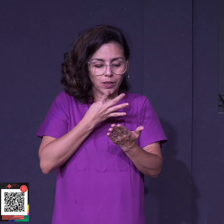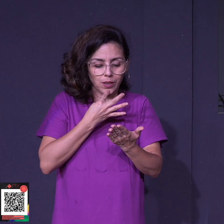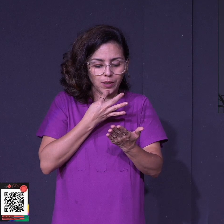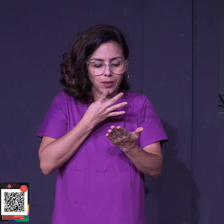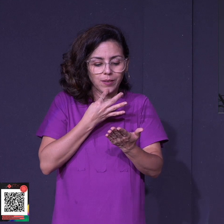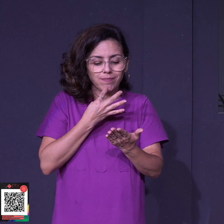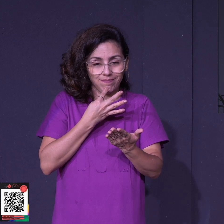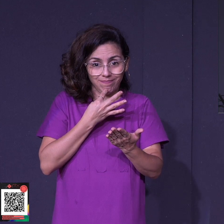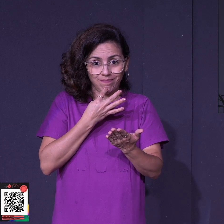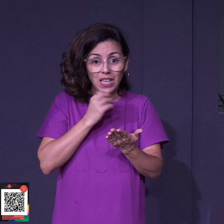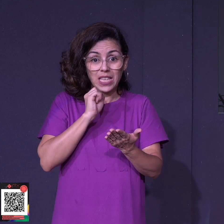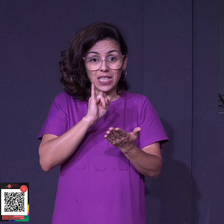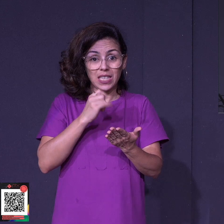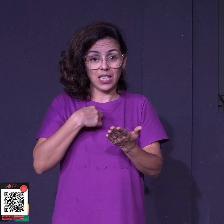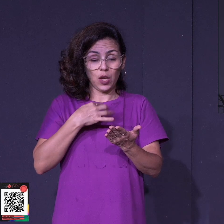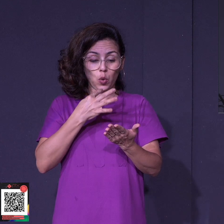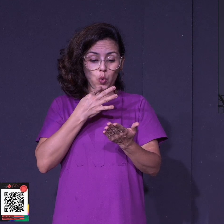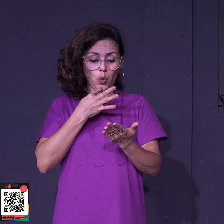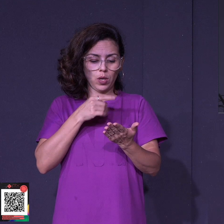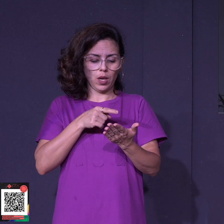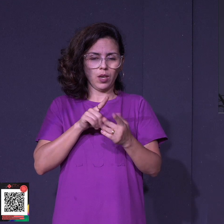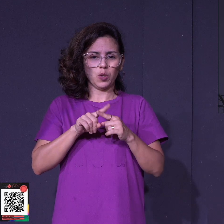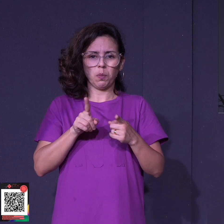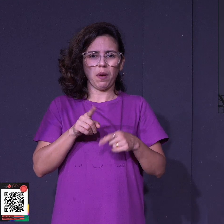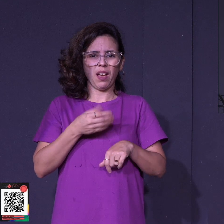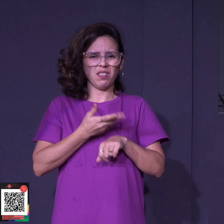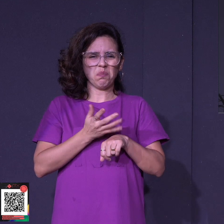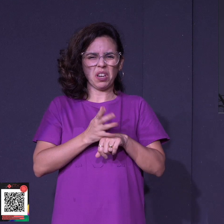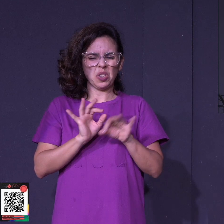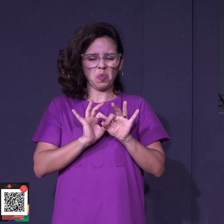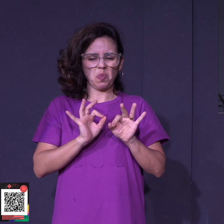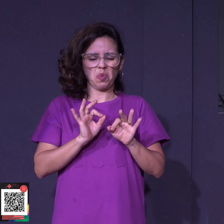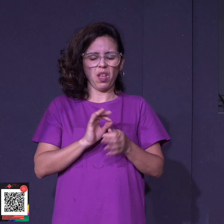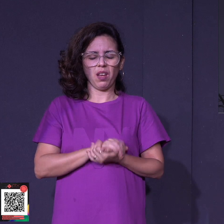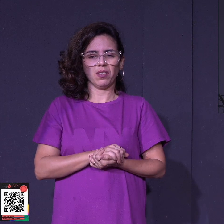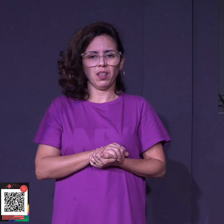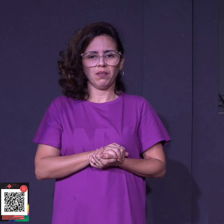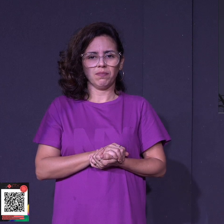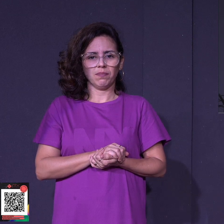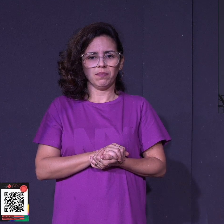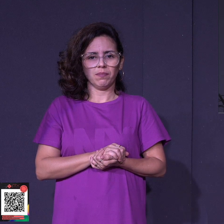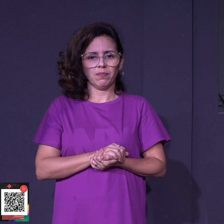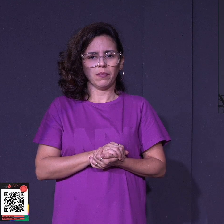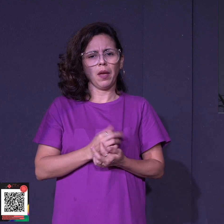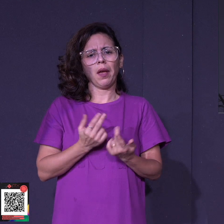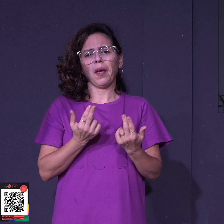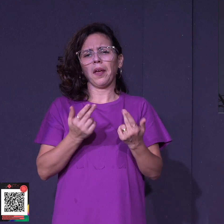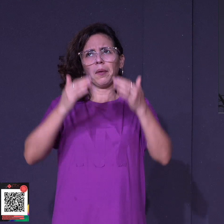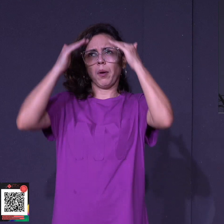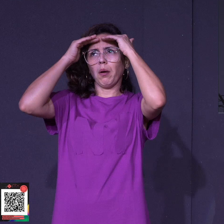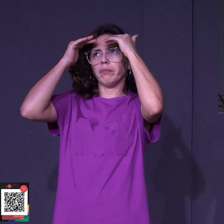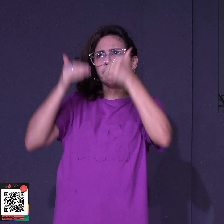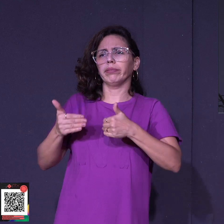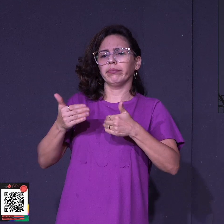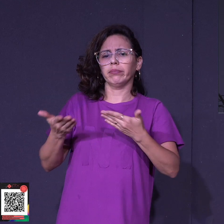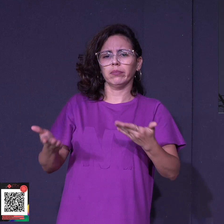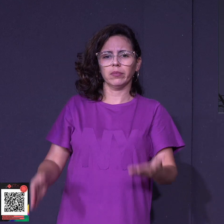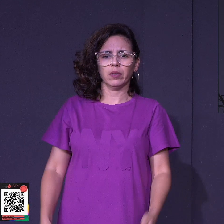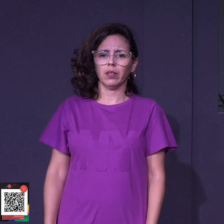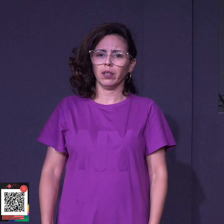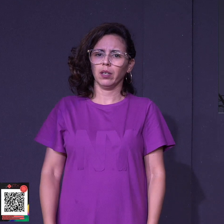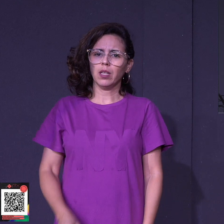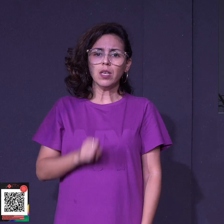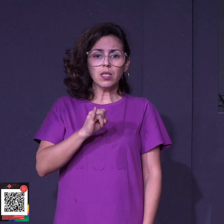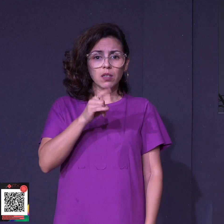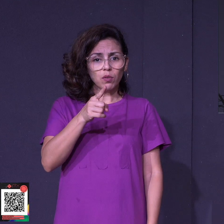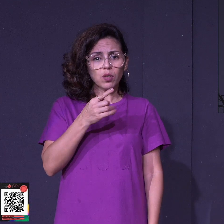não praticar, obediência parcial é o mesmo que desobediência. Se você conhece e não